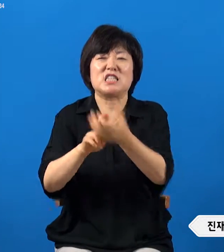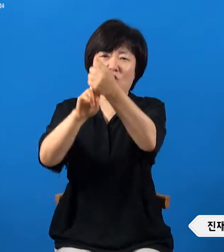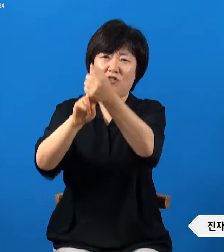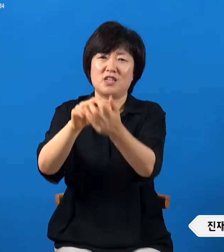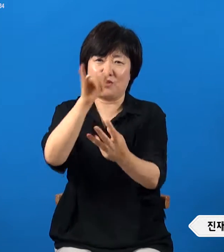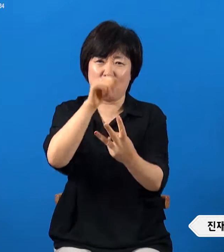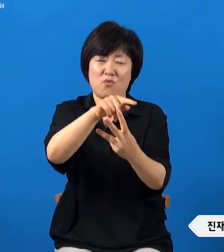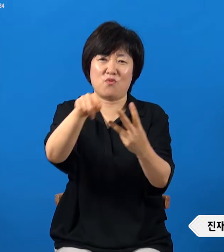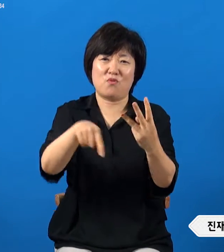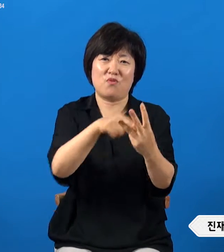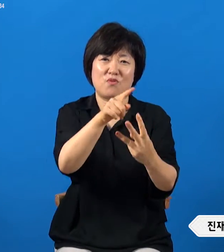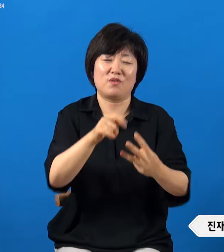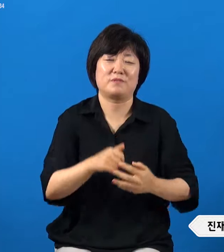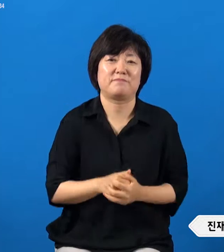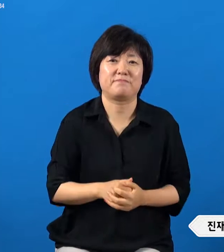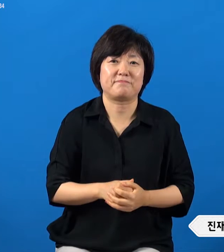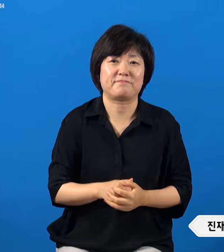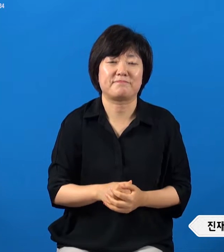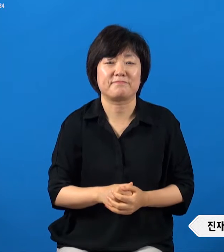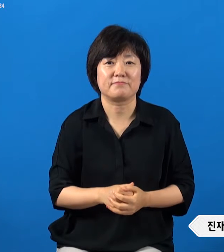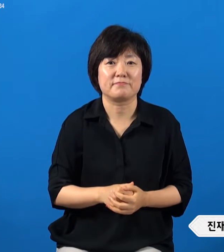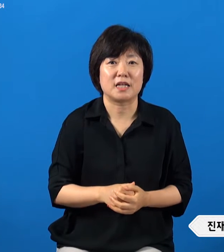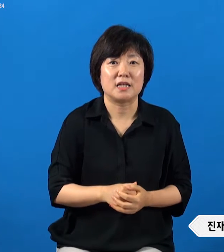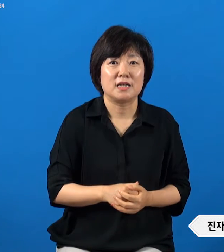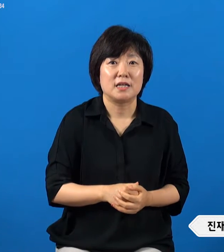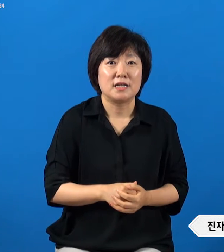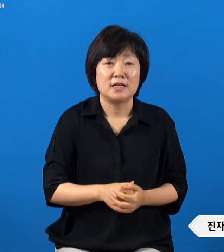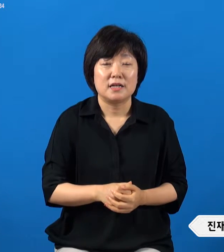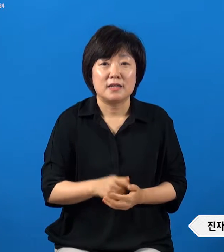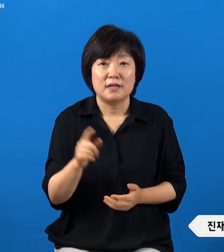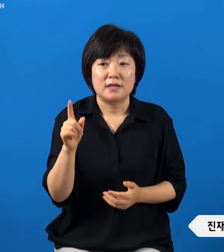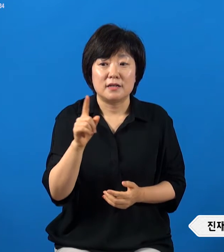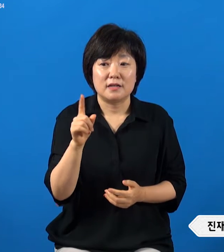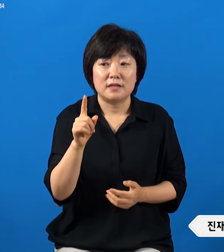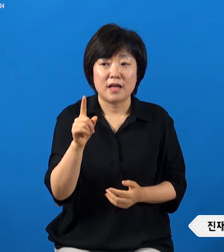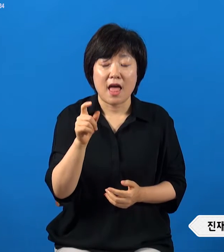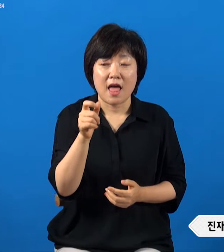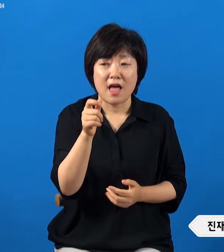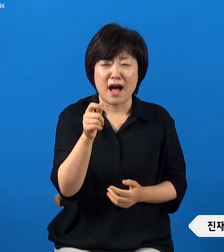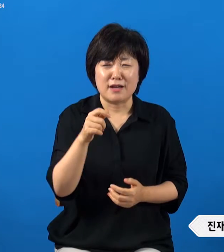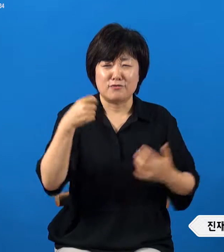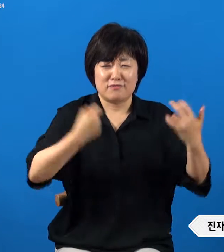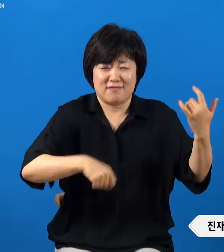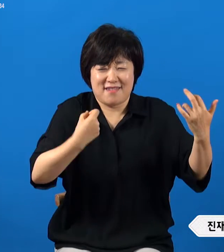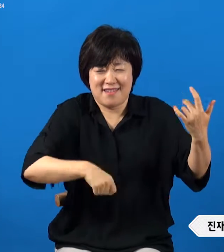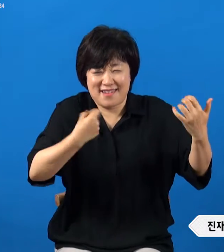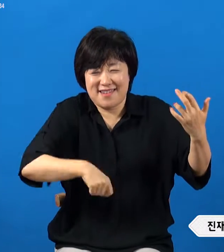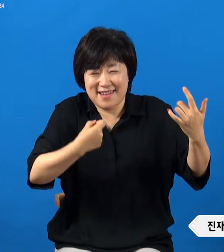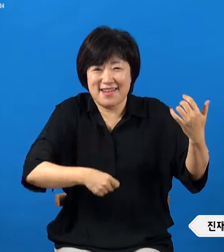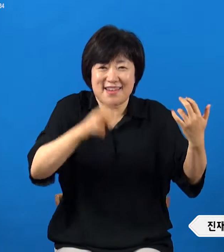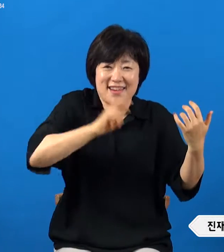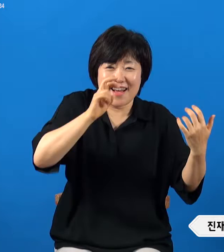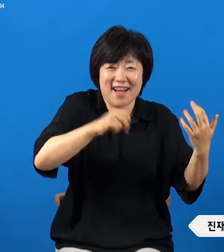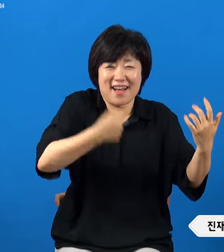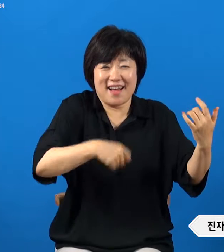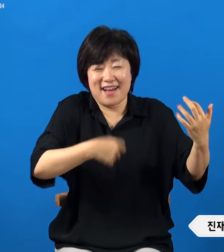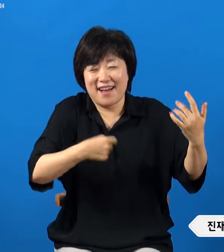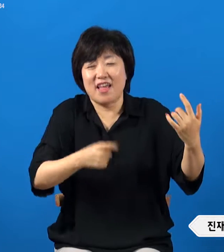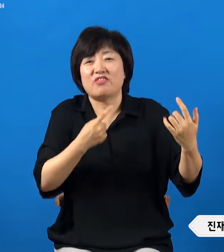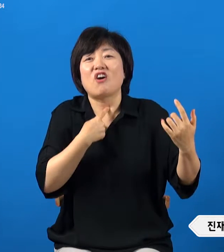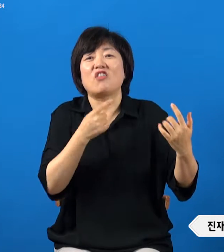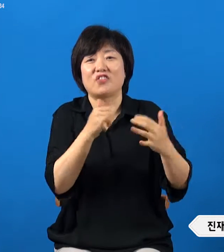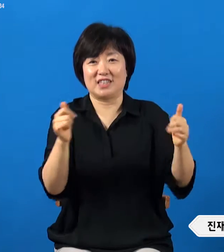이권희 PD라는 분이 계십니다. 이분은 1992년에 헤비 메탈 락을 했던